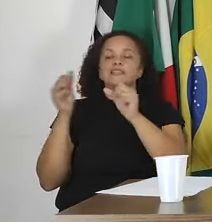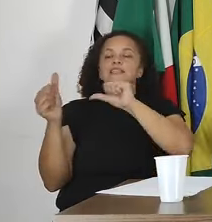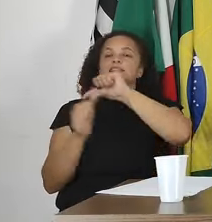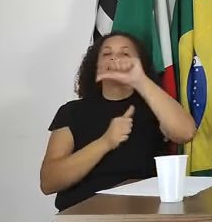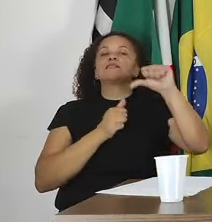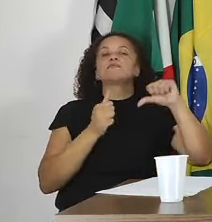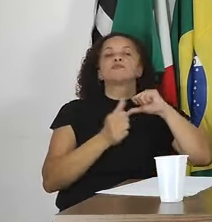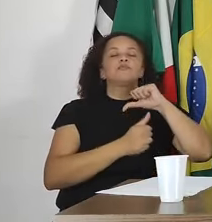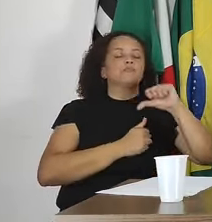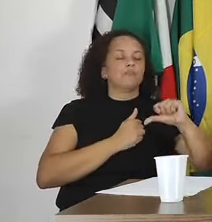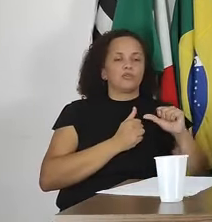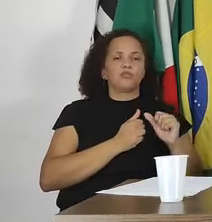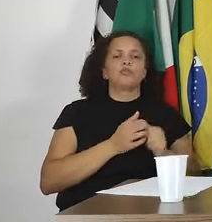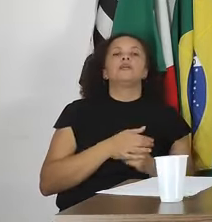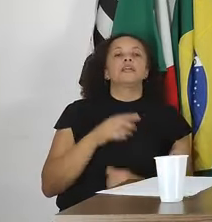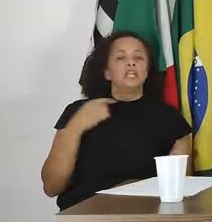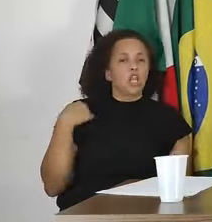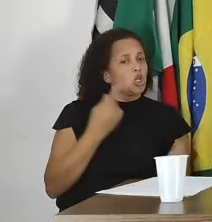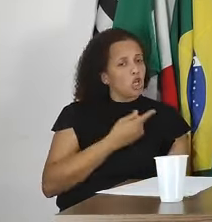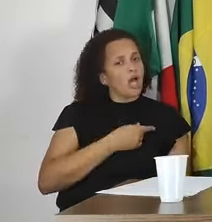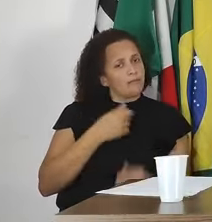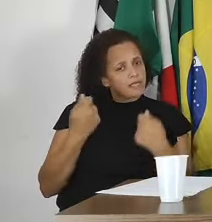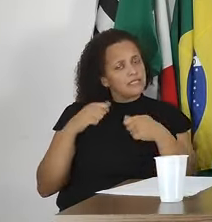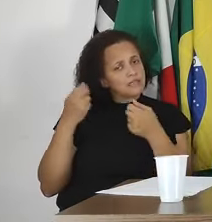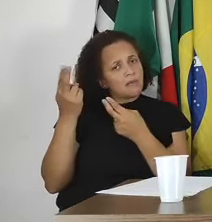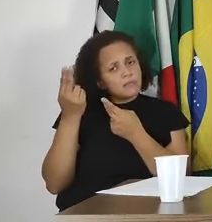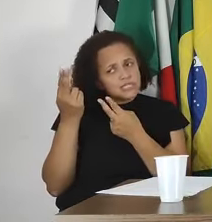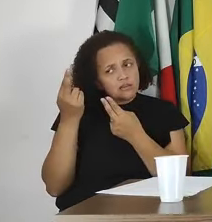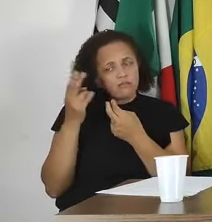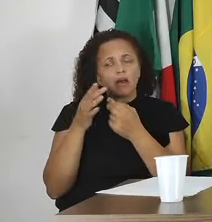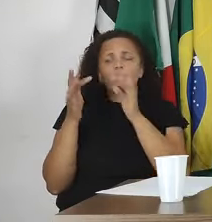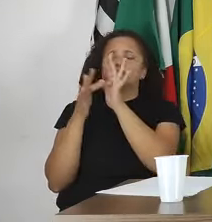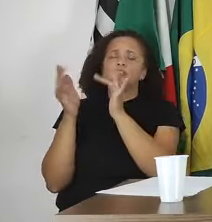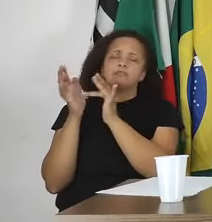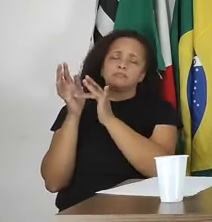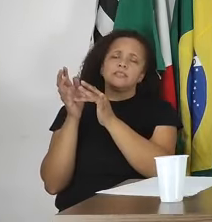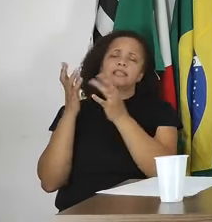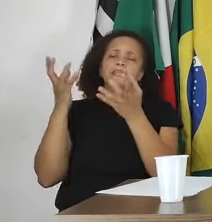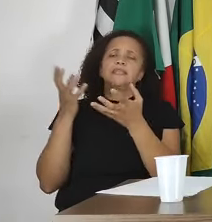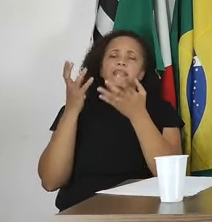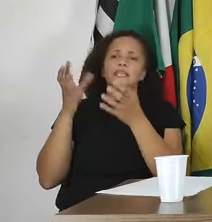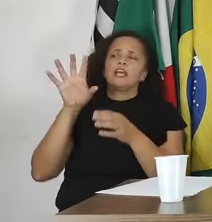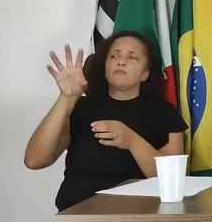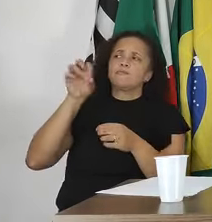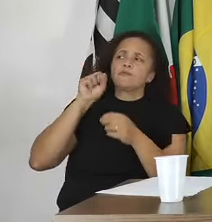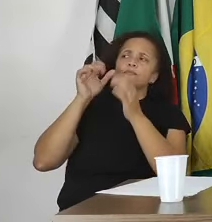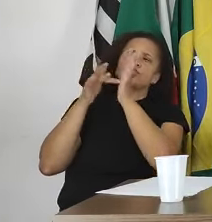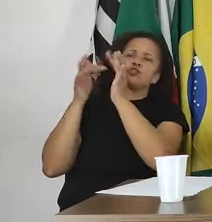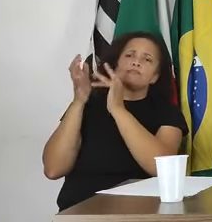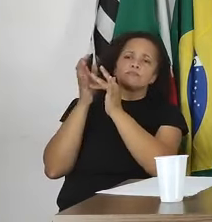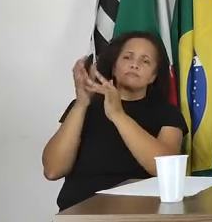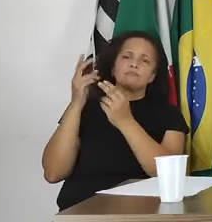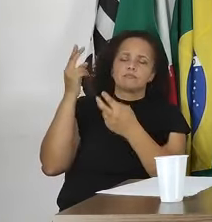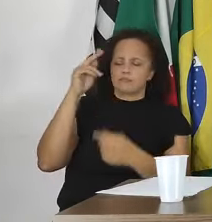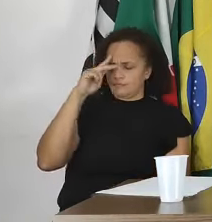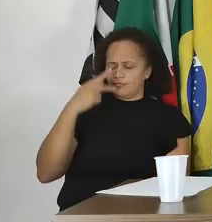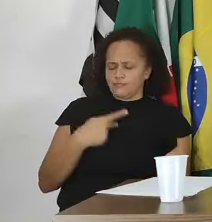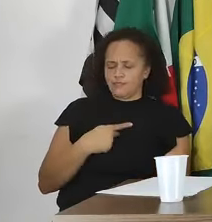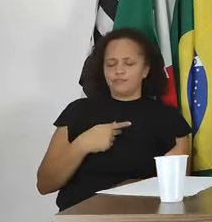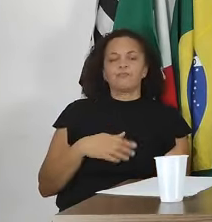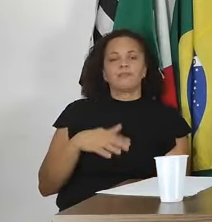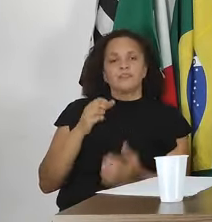devemos ser, né? Ser mais parecido com Jesus, amém? Então, eu acredito que eu